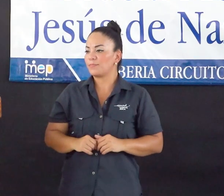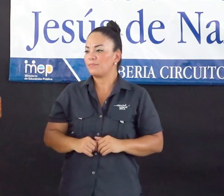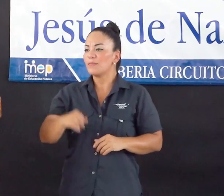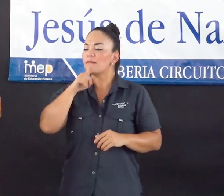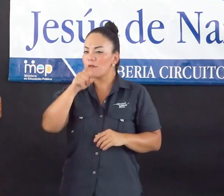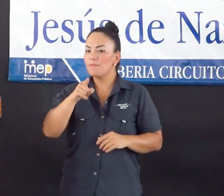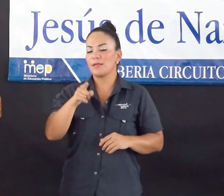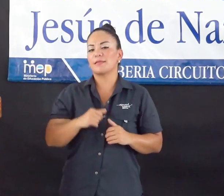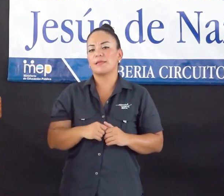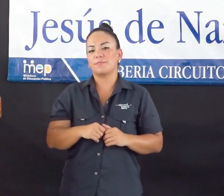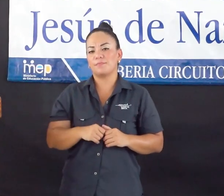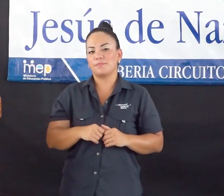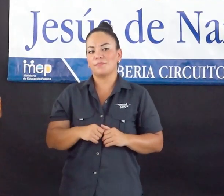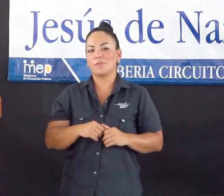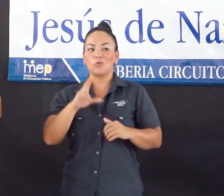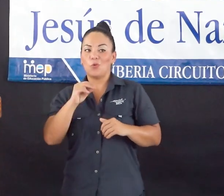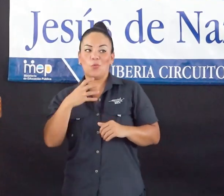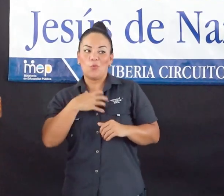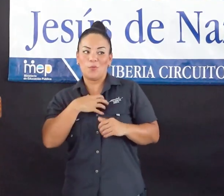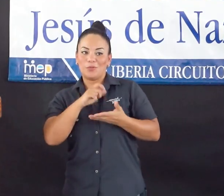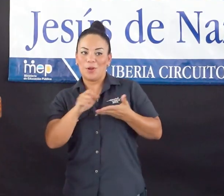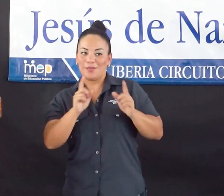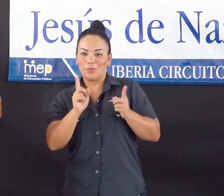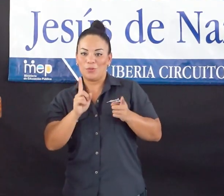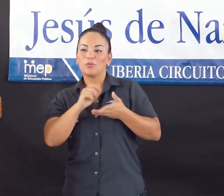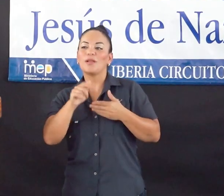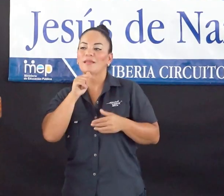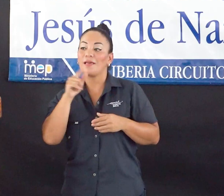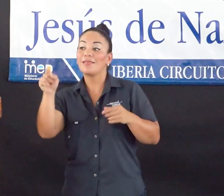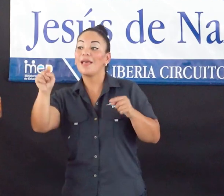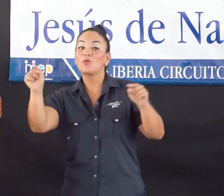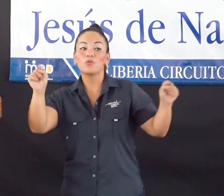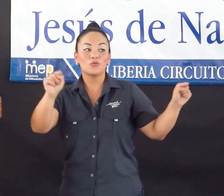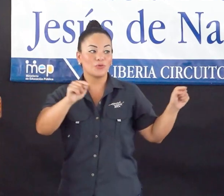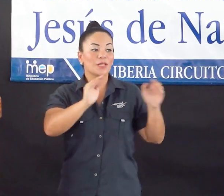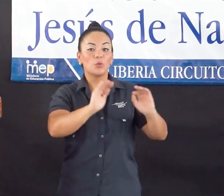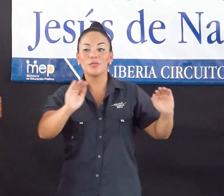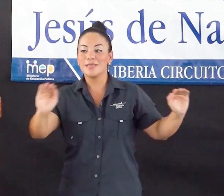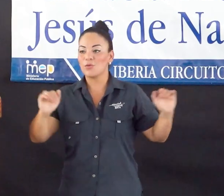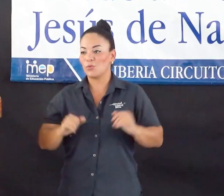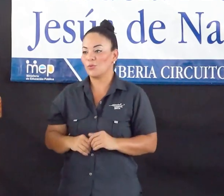en realidad no son nuestras escuelas, son las escuelas de ellos y de ellas.